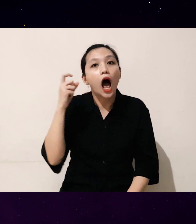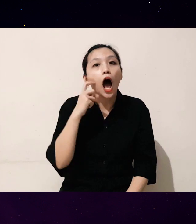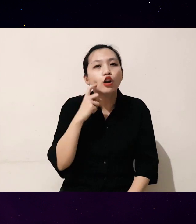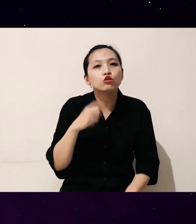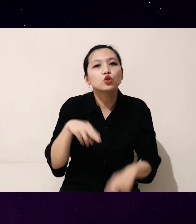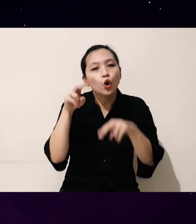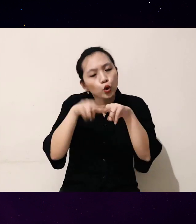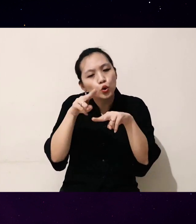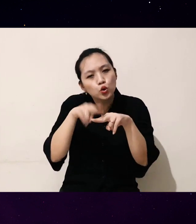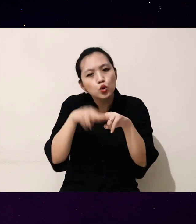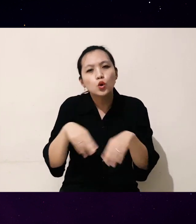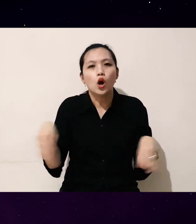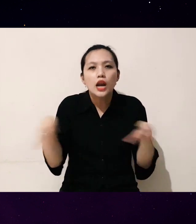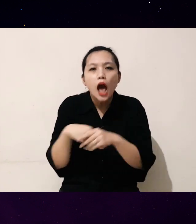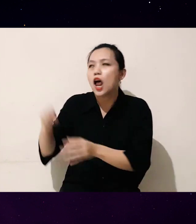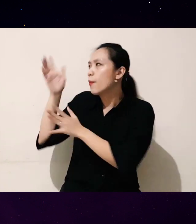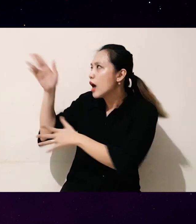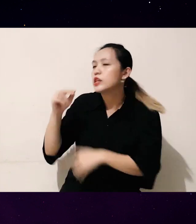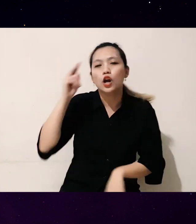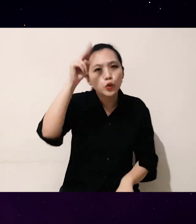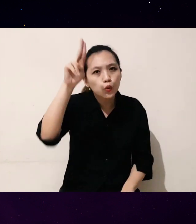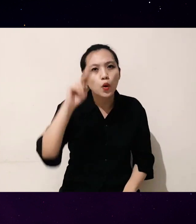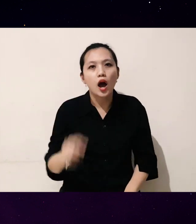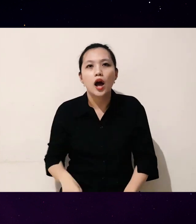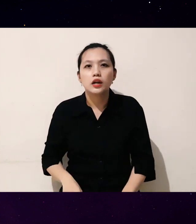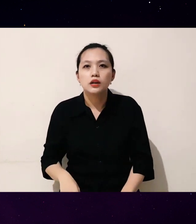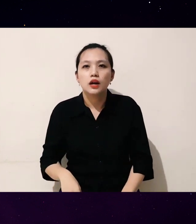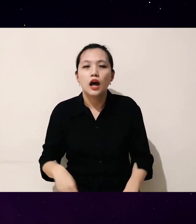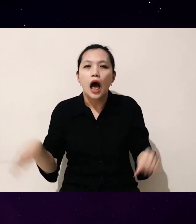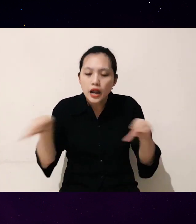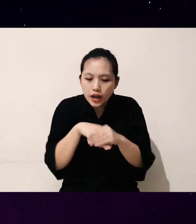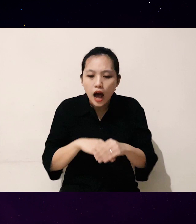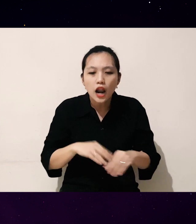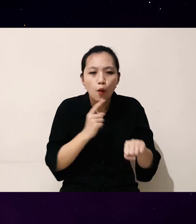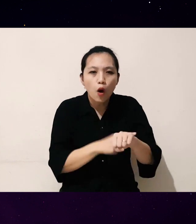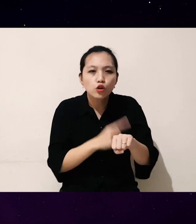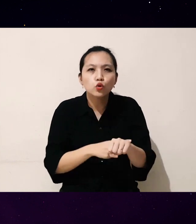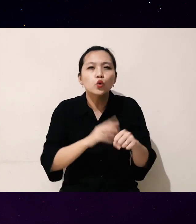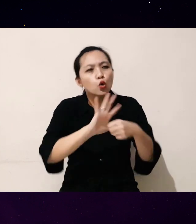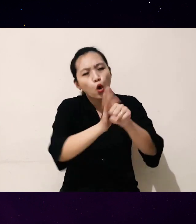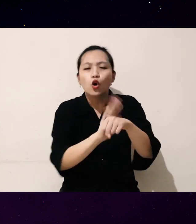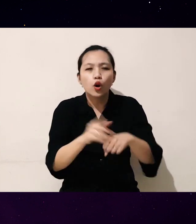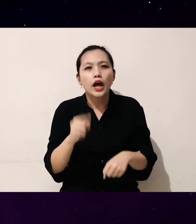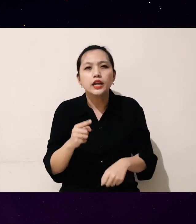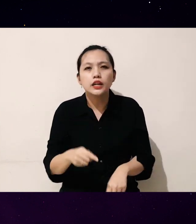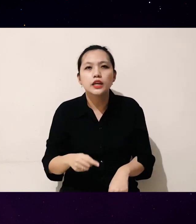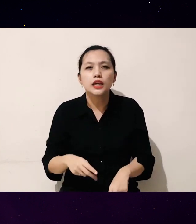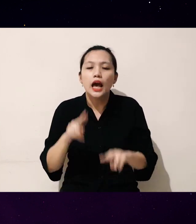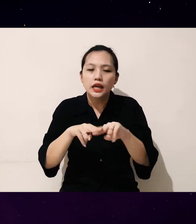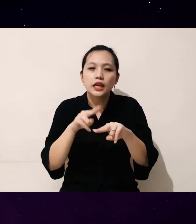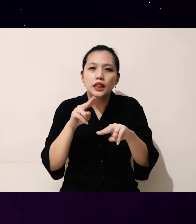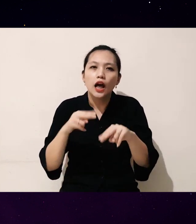di dalam hadirat-Nya. Tuhan memberi kita undangan di dalam musim ini untuk beraudiensi dengan